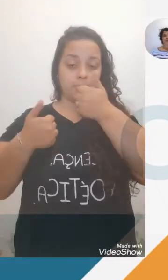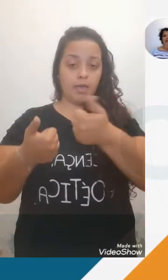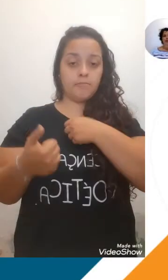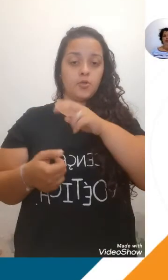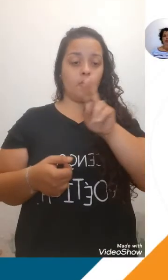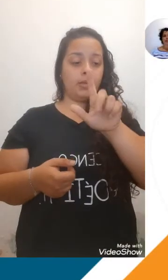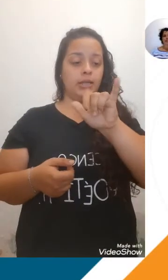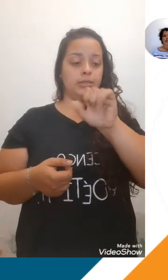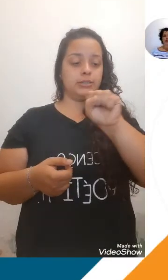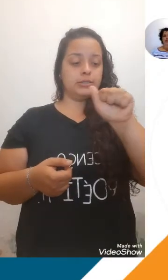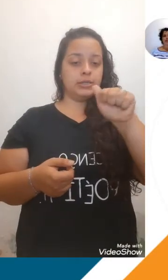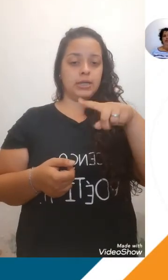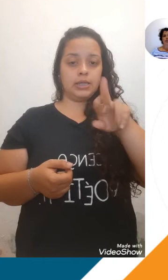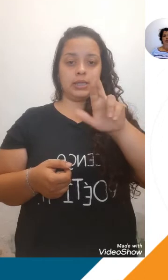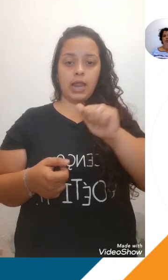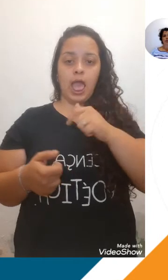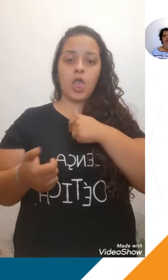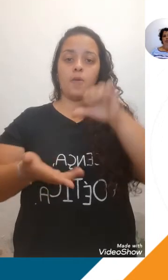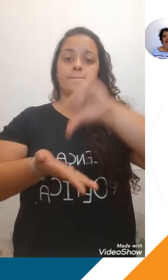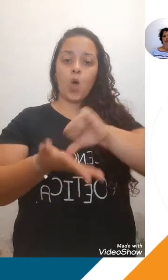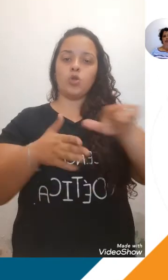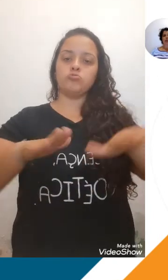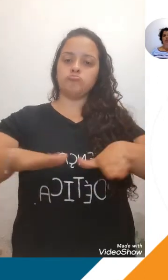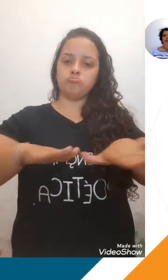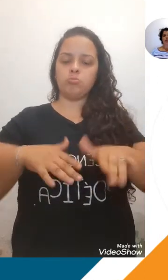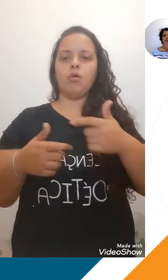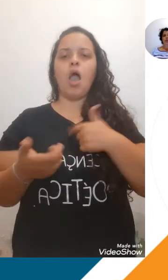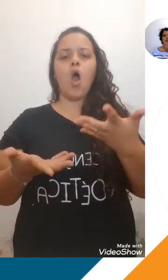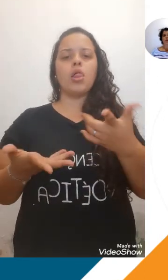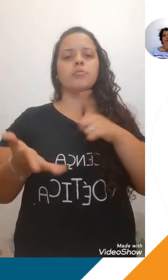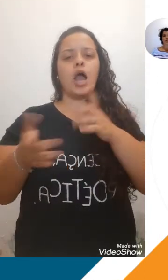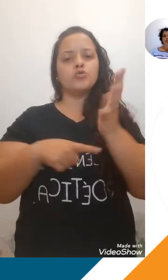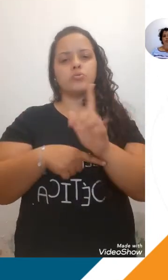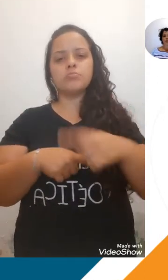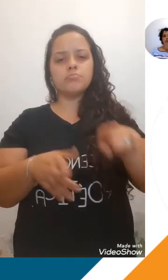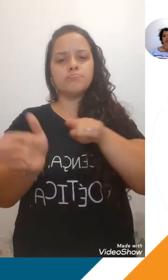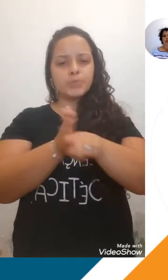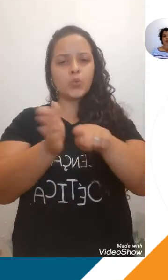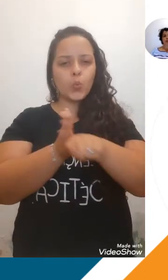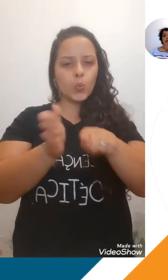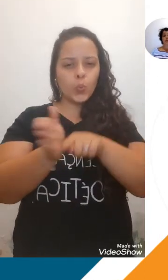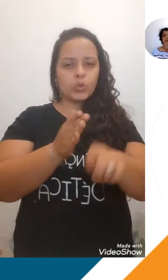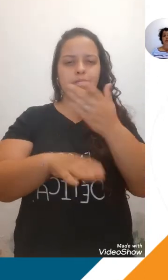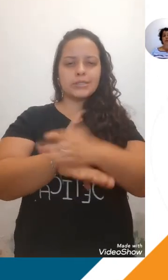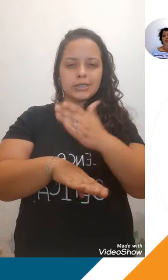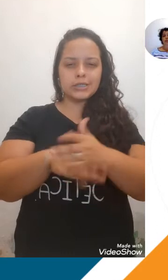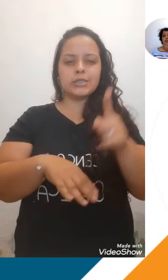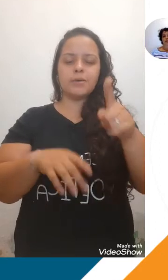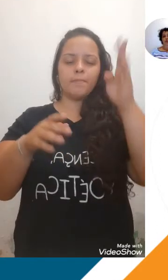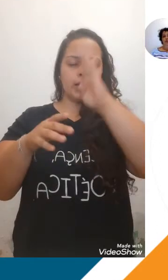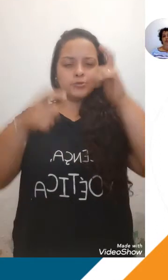pessoal, tudo bem? Eu sou Alessandra, mediadora de História do Polo Jac. Vim aqui resolver alguns exercícios sobre Brasil Império e